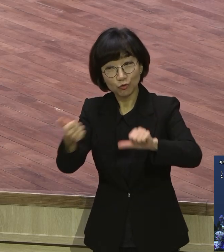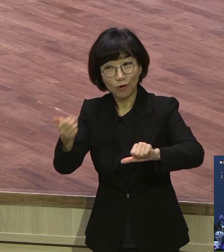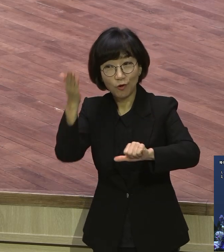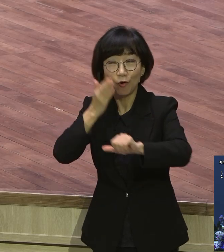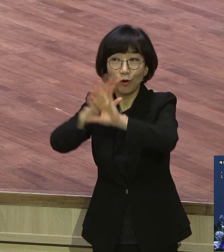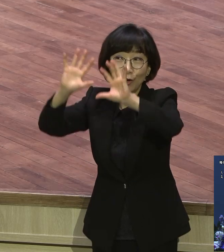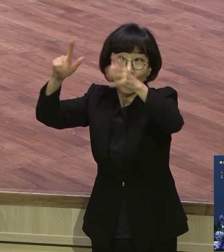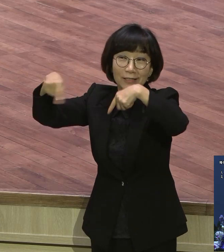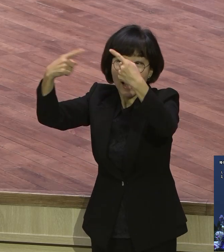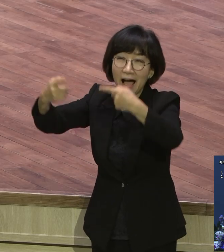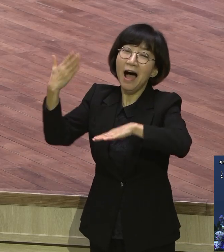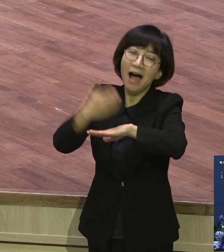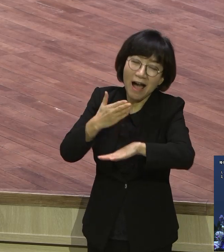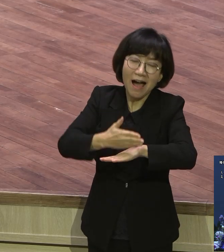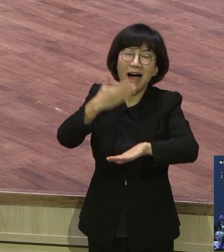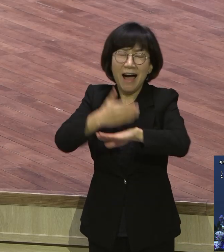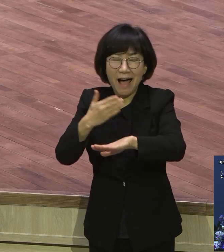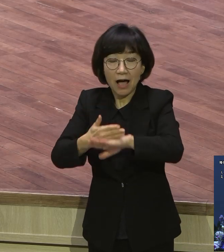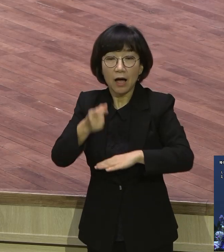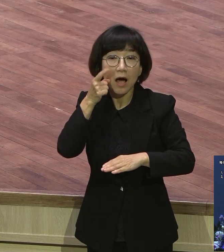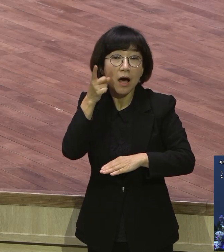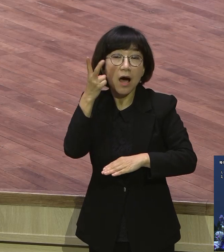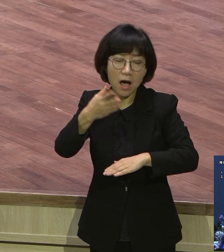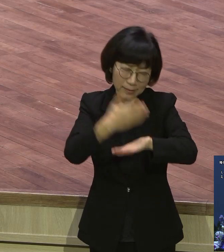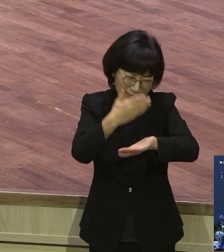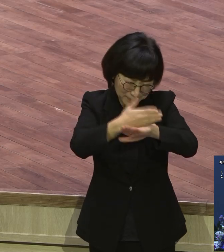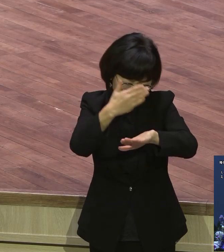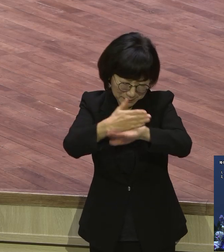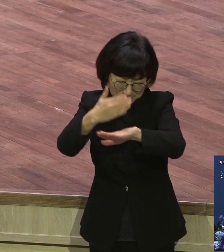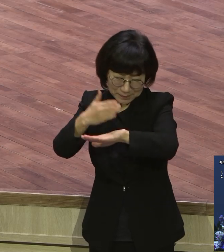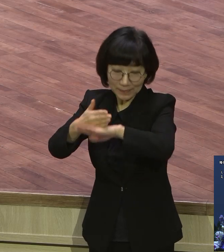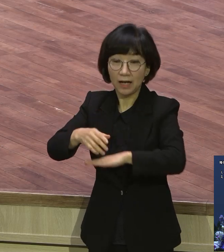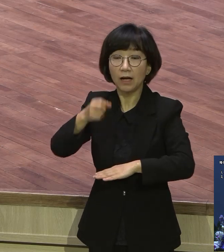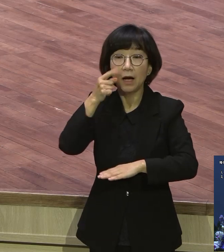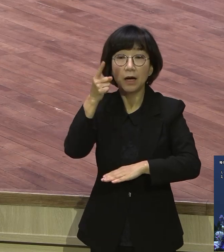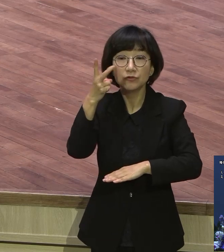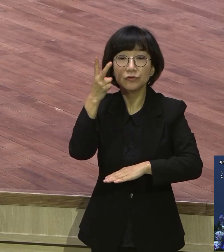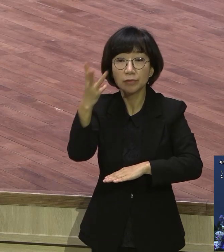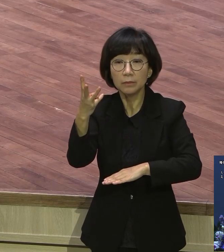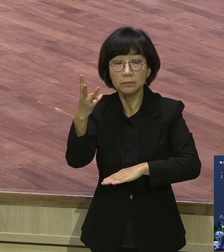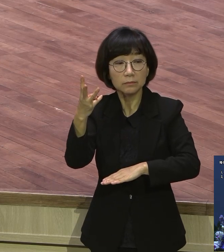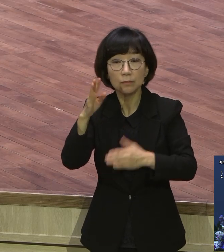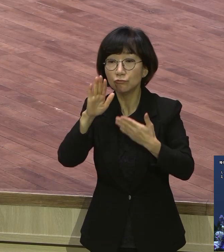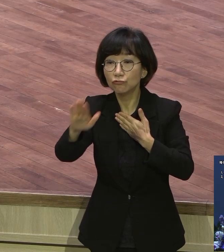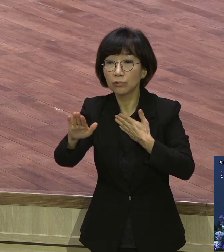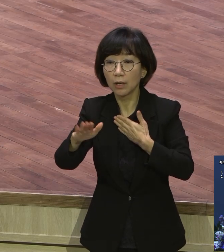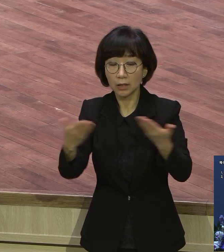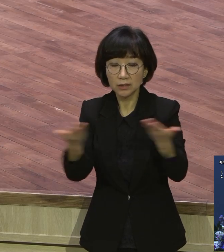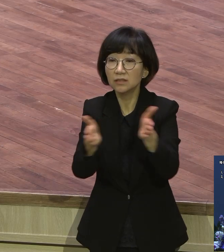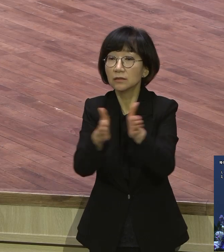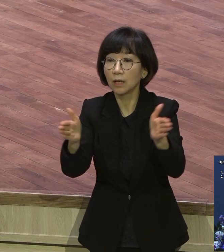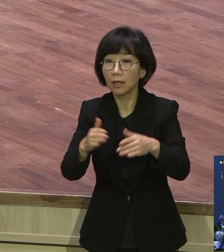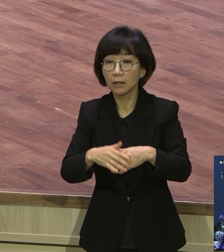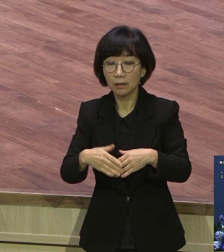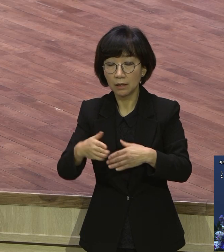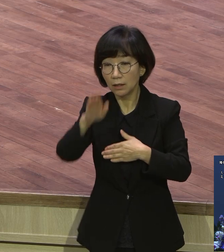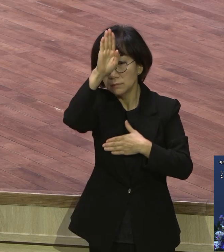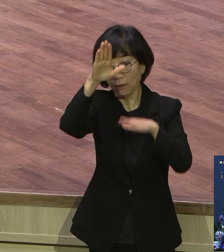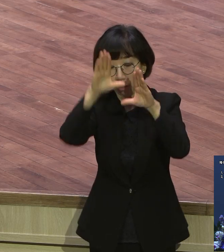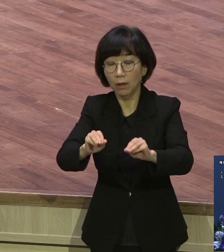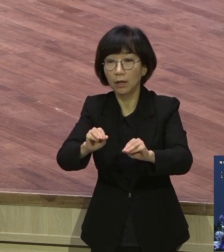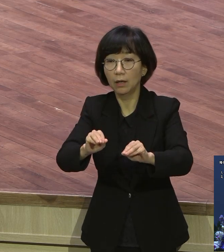계속 감사를 3개월 하거나 했는데 3개월 만에 출근을 했어요 다 나아가죠